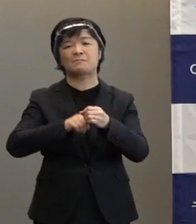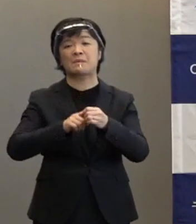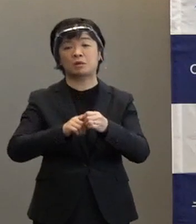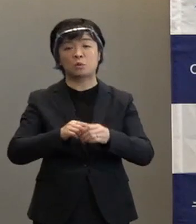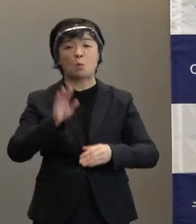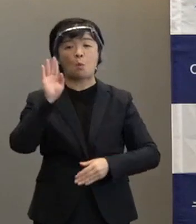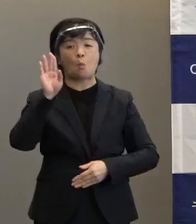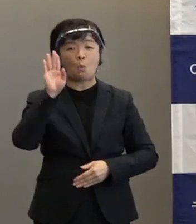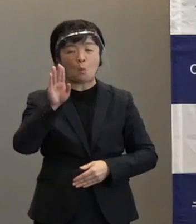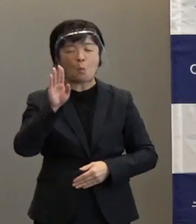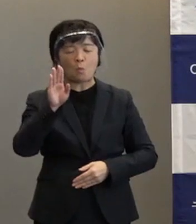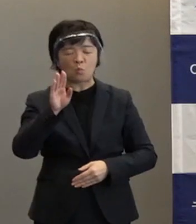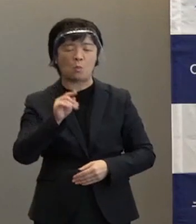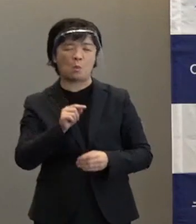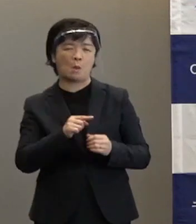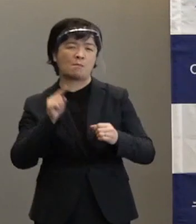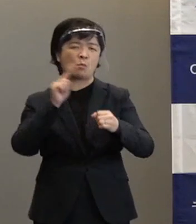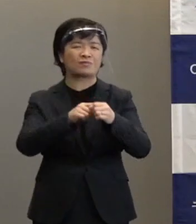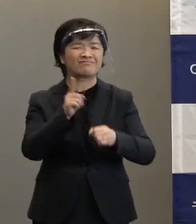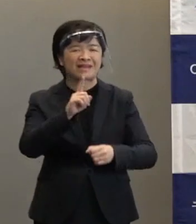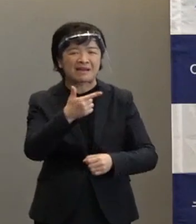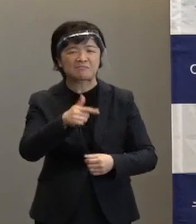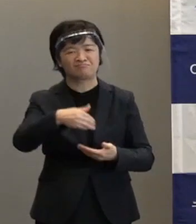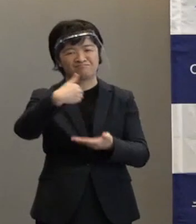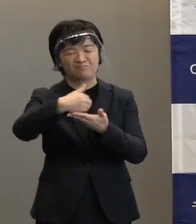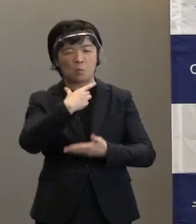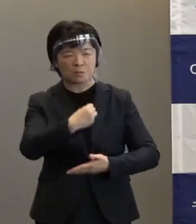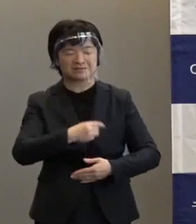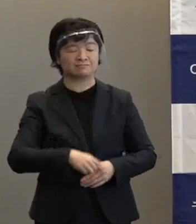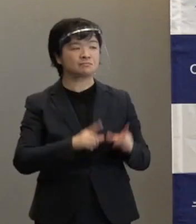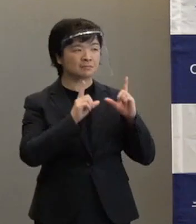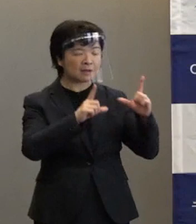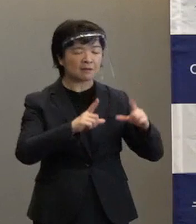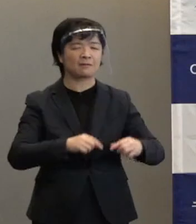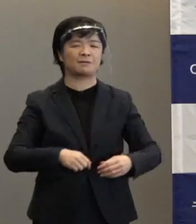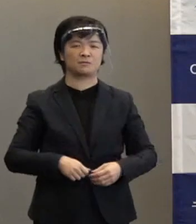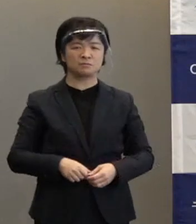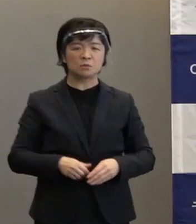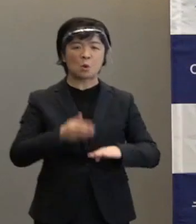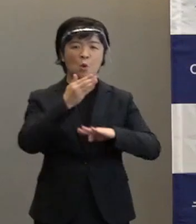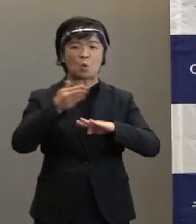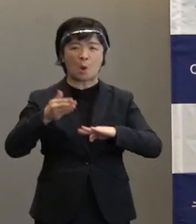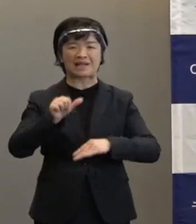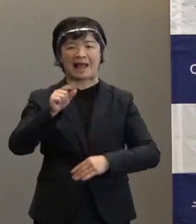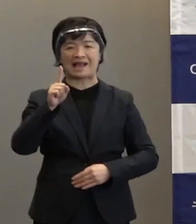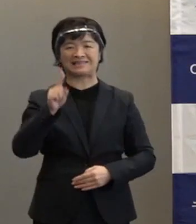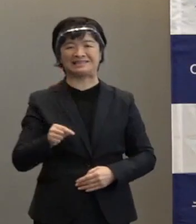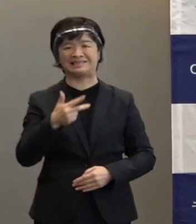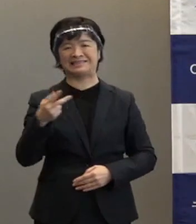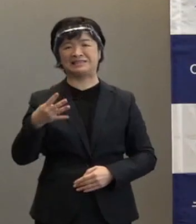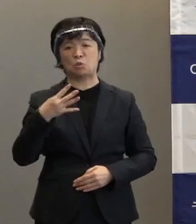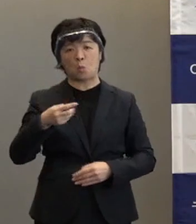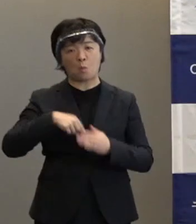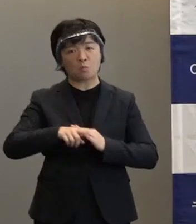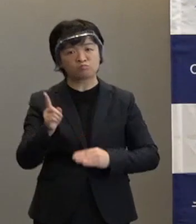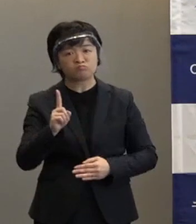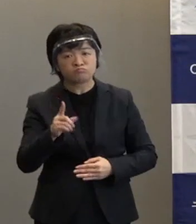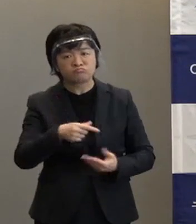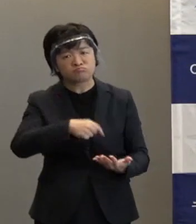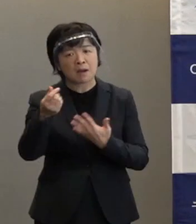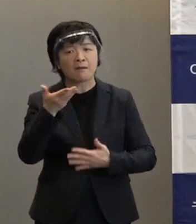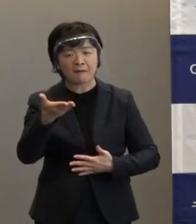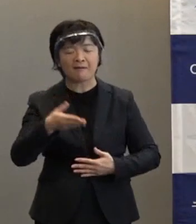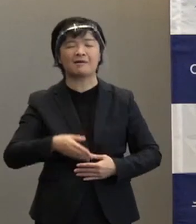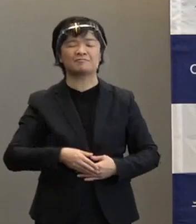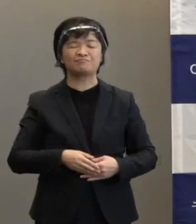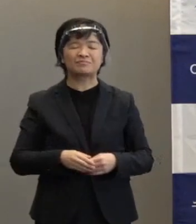催することの狙いをお願いします。 改めてお願いします。はい、これアヒージョを選定した主なポイントですけれども、一つが県